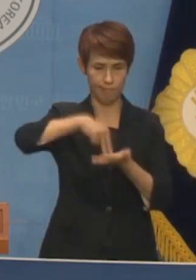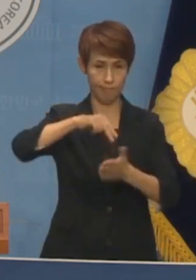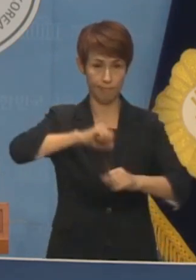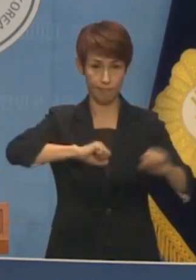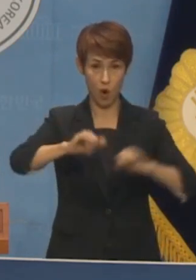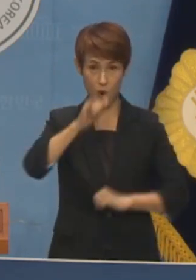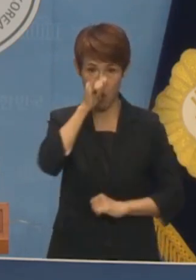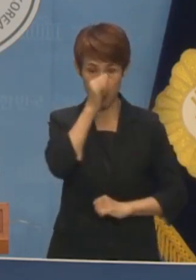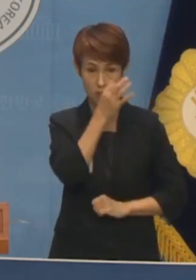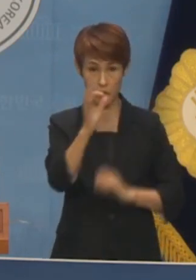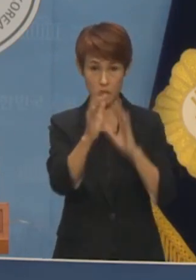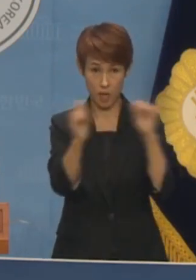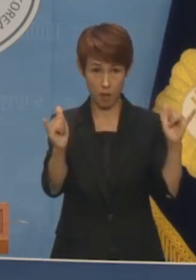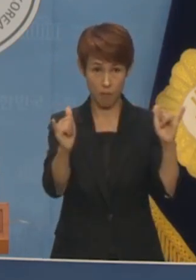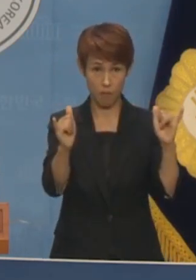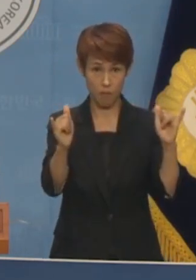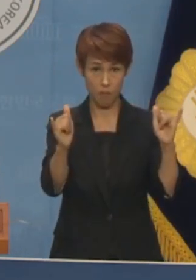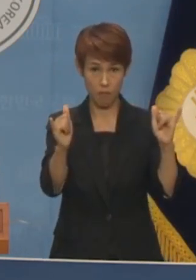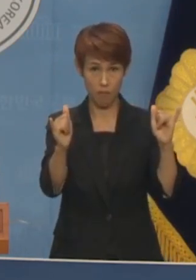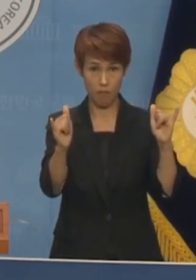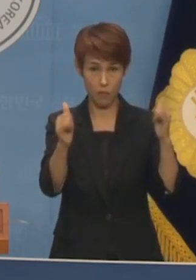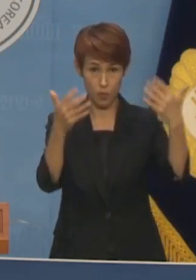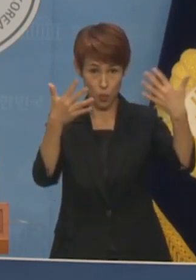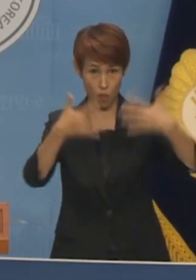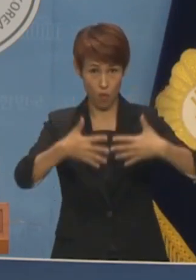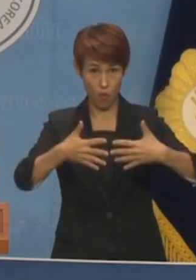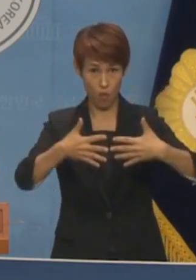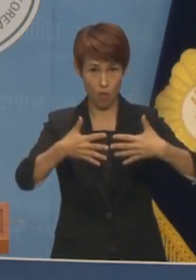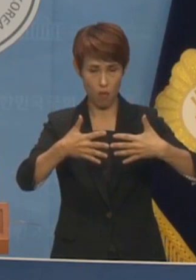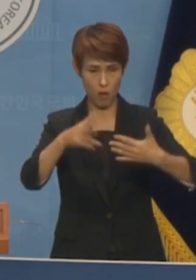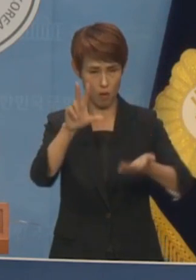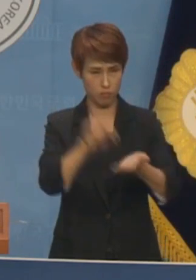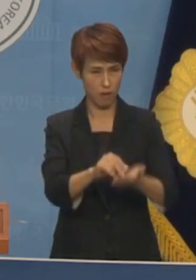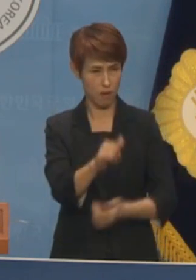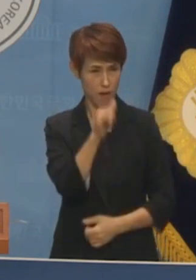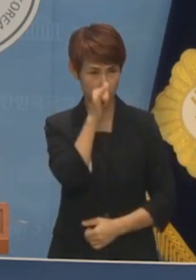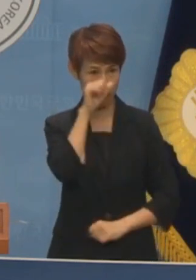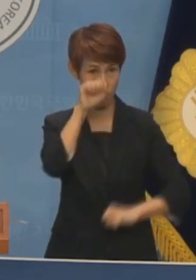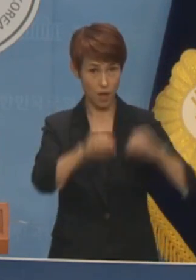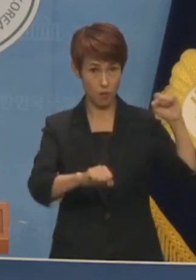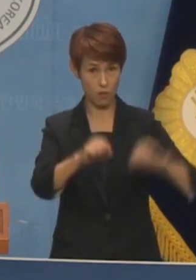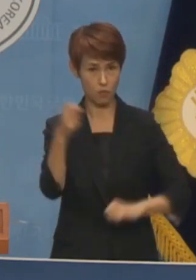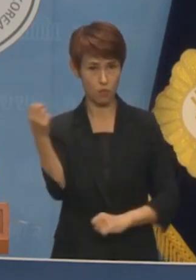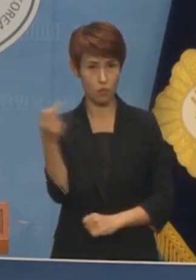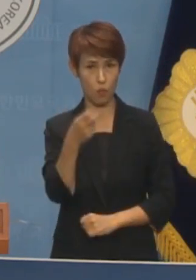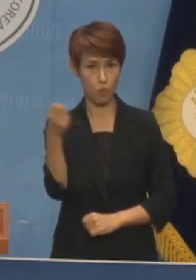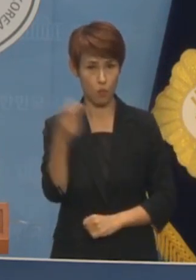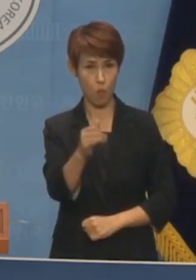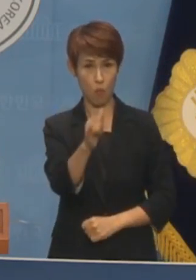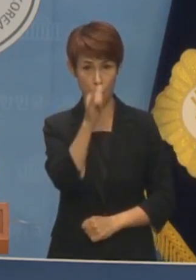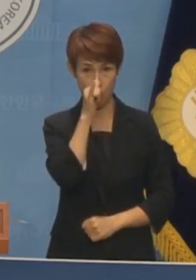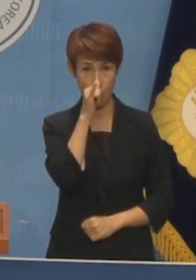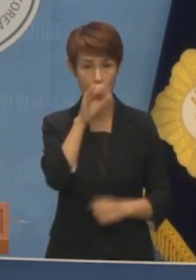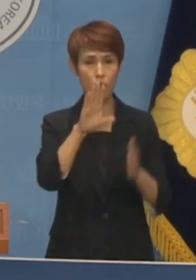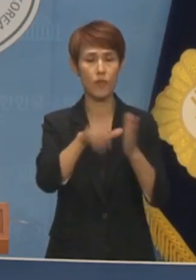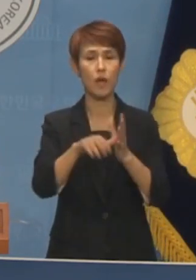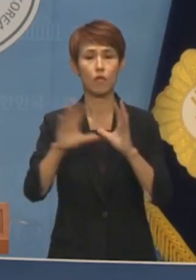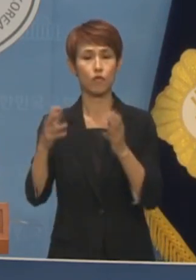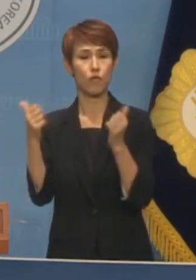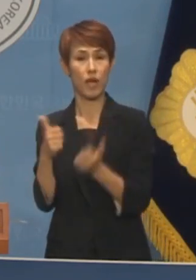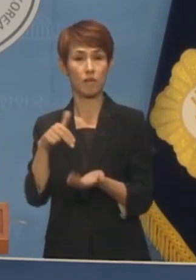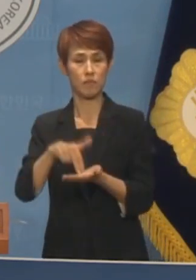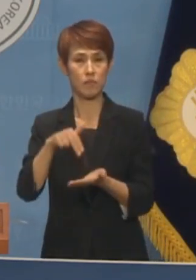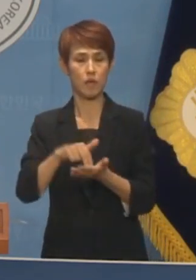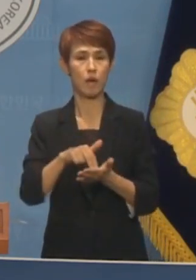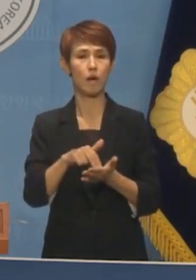있다고 인정되는 사람이라는 자격 요건에 현저히 위배되는 행위를 지속 반복적으로 했을 경우에 국회는